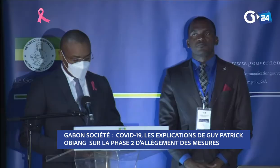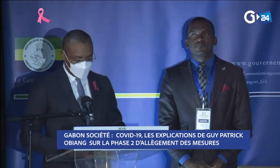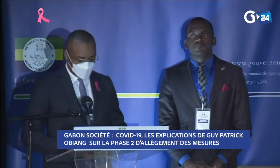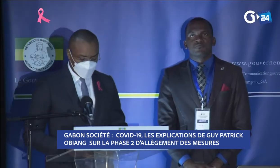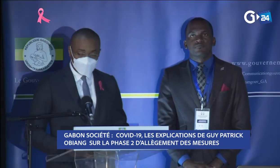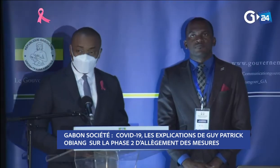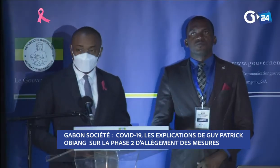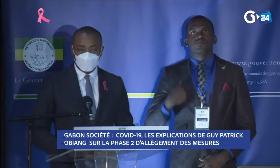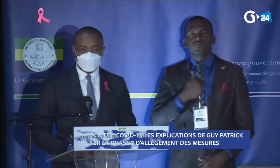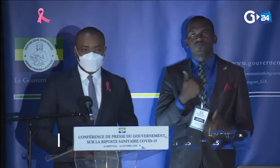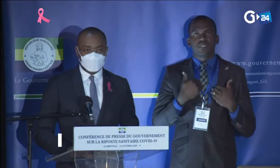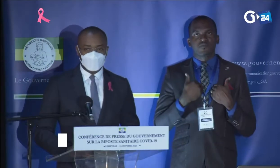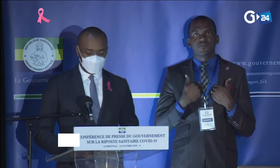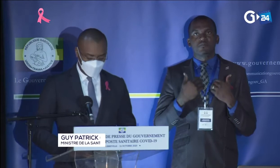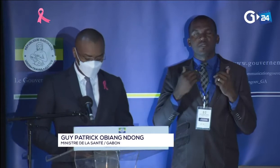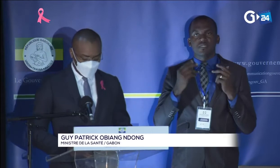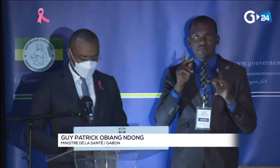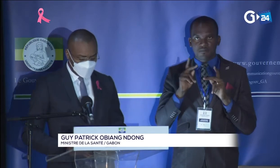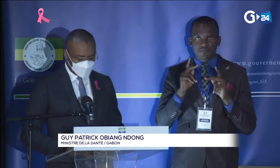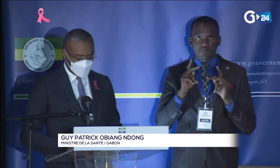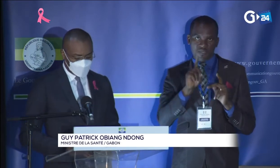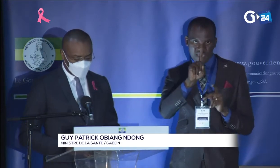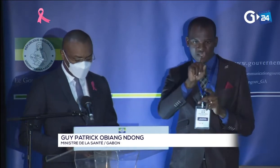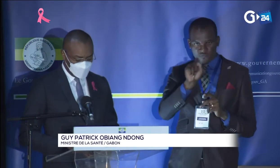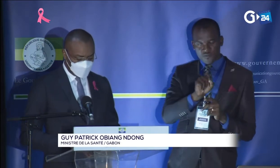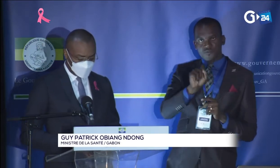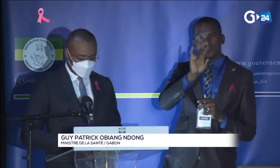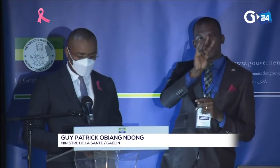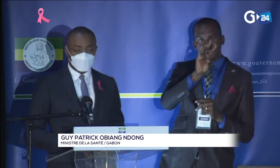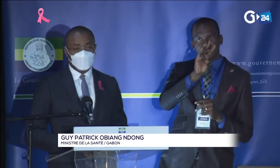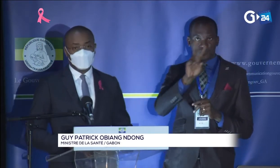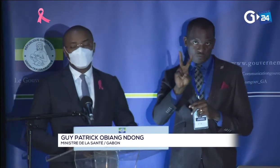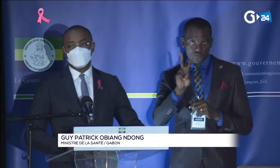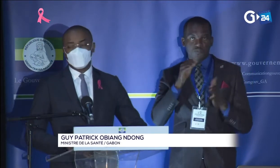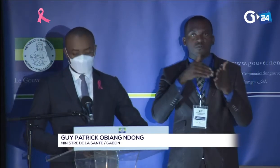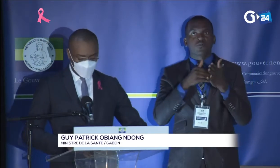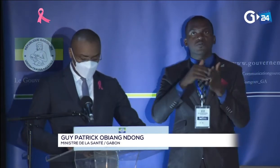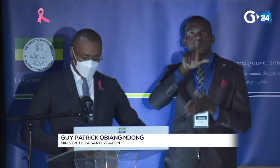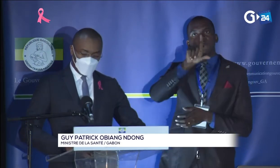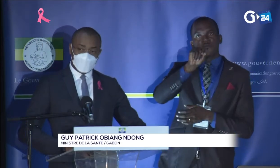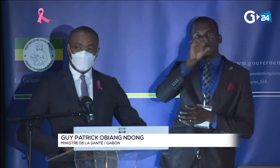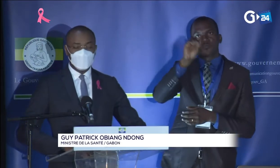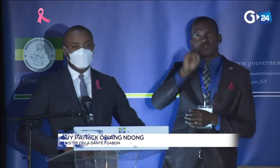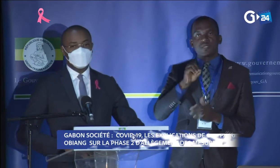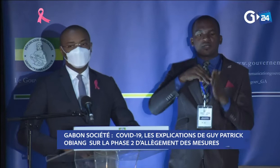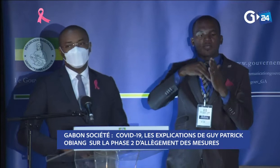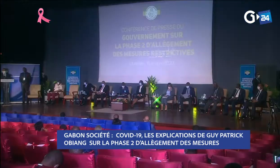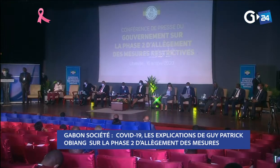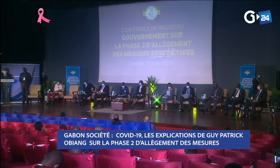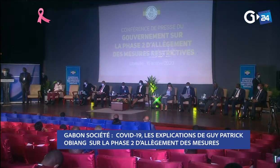94,7%. Nous avons un taux d'attaque de 1,72% contre 20% en mai